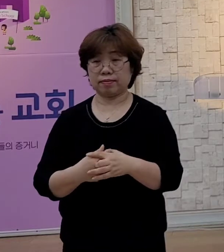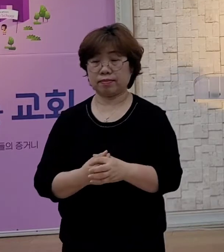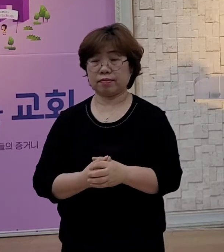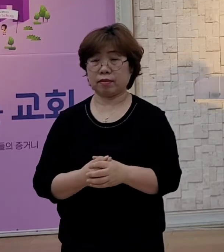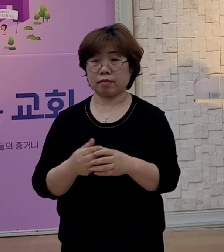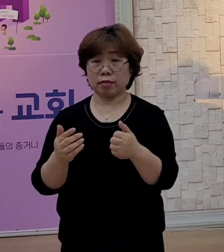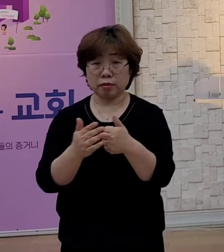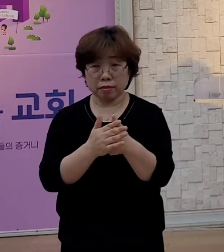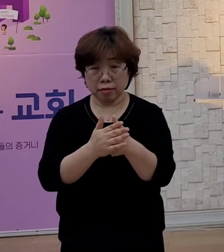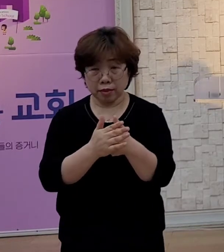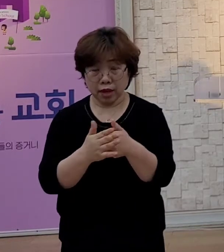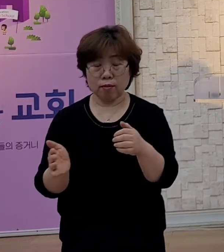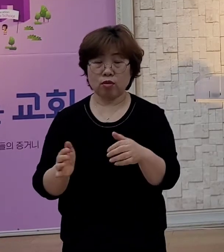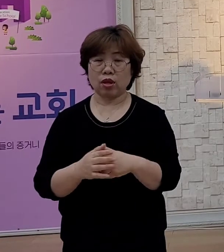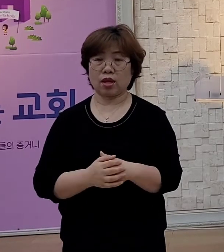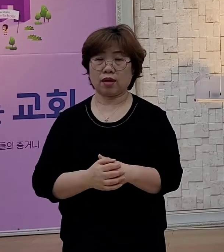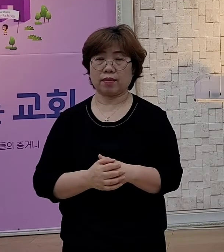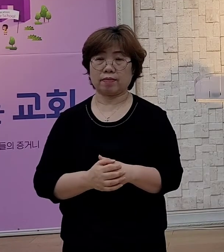그래서